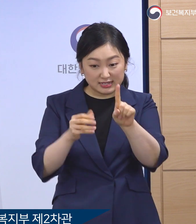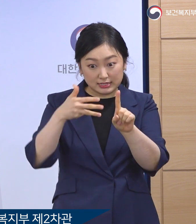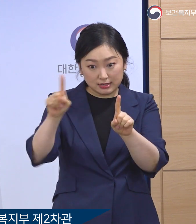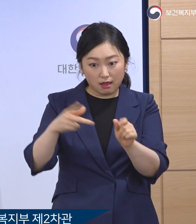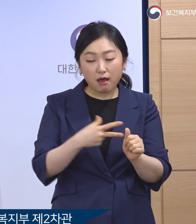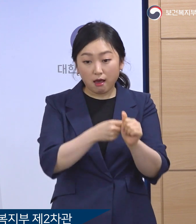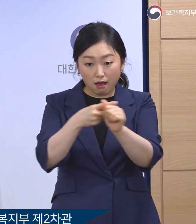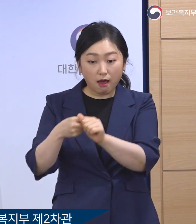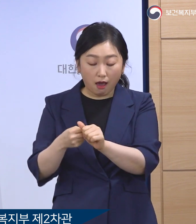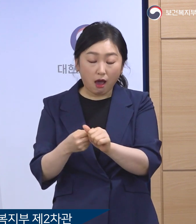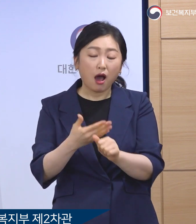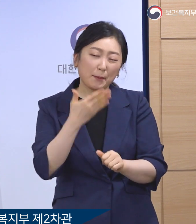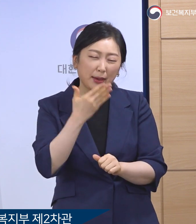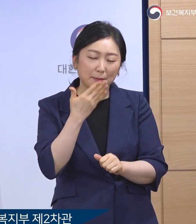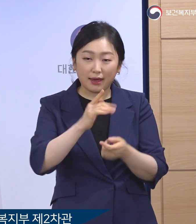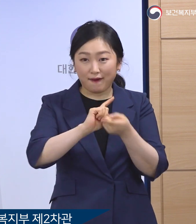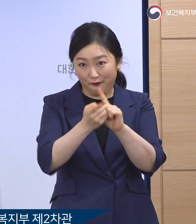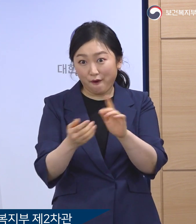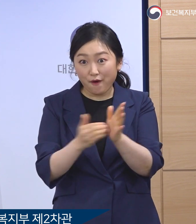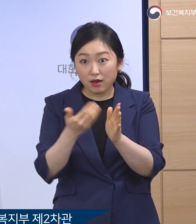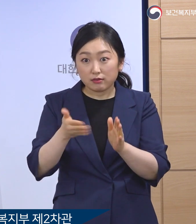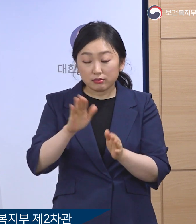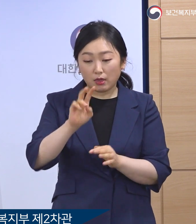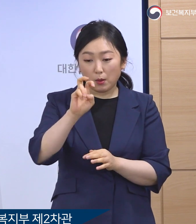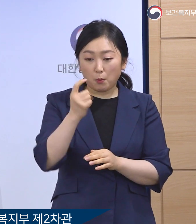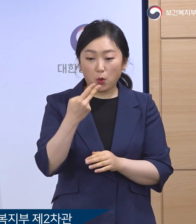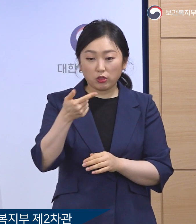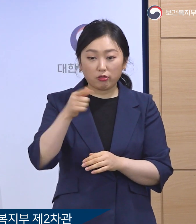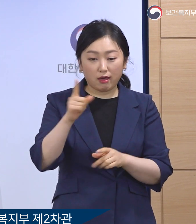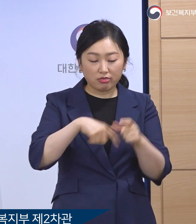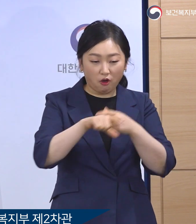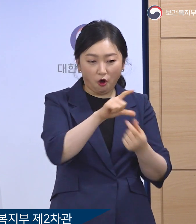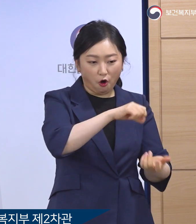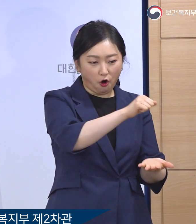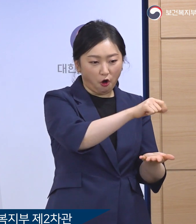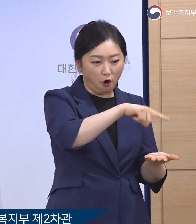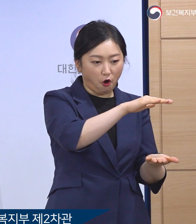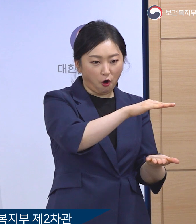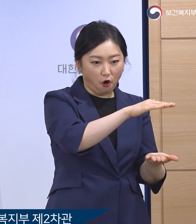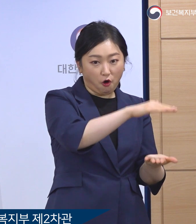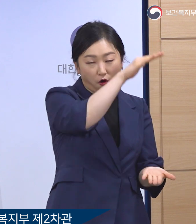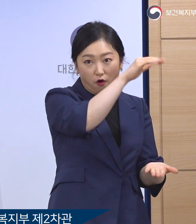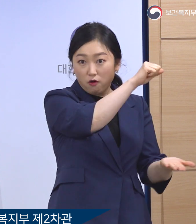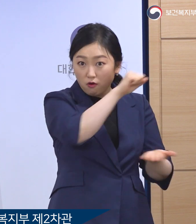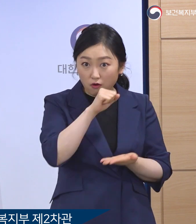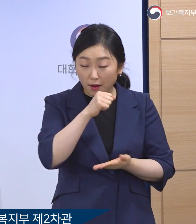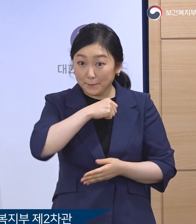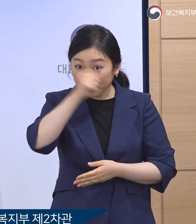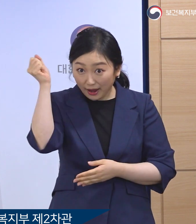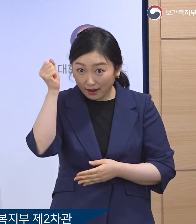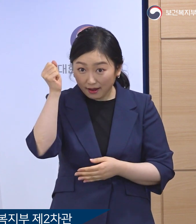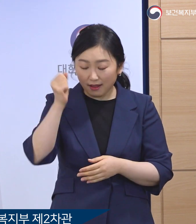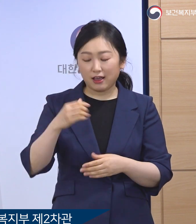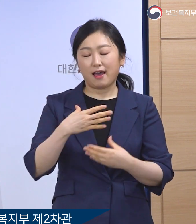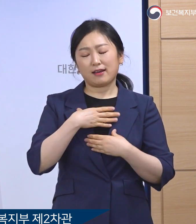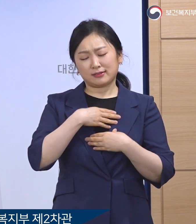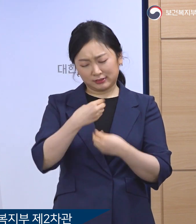가능했으나 근본 모더나사의 공급 확대로 보다 충분하게 안정적으로 목표